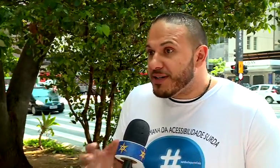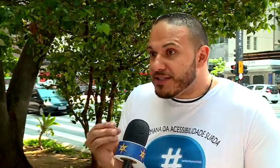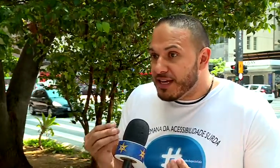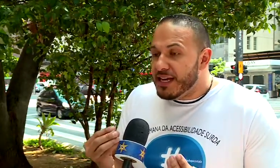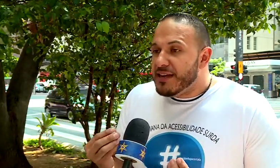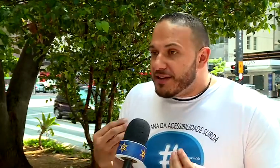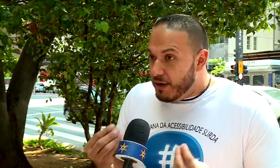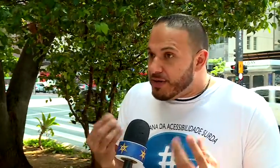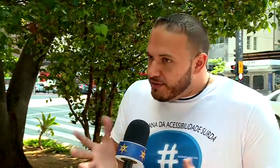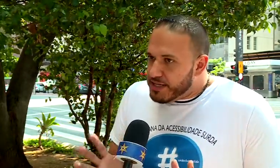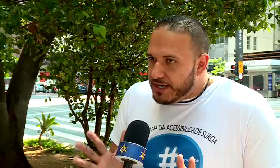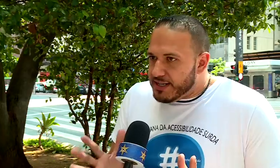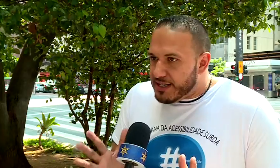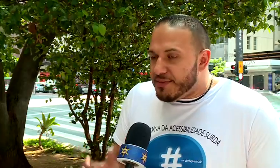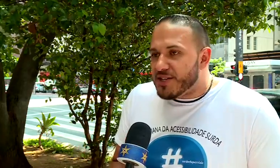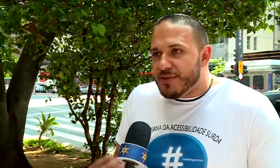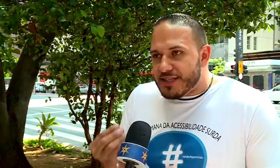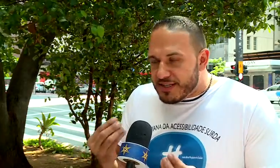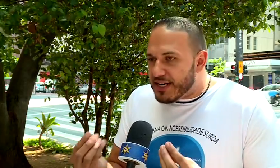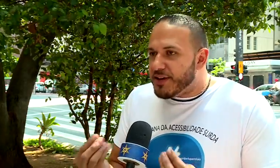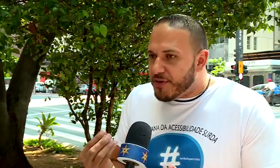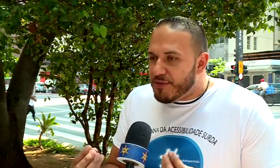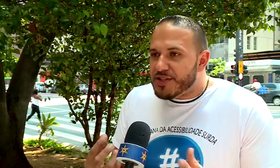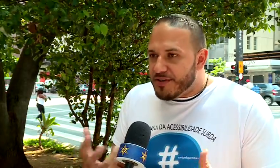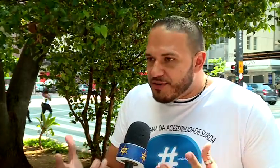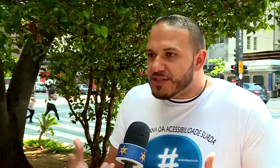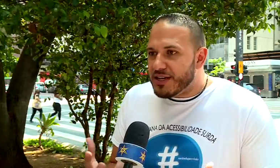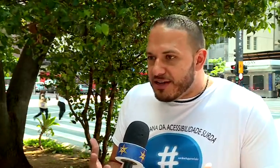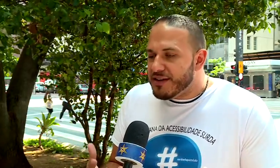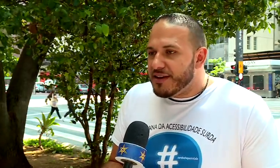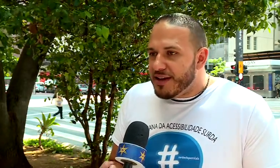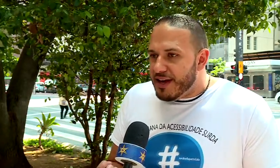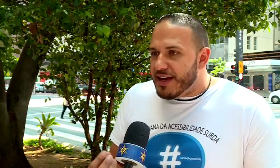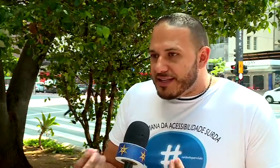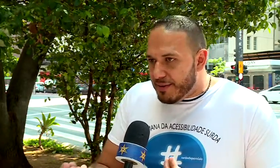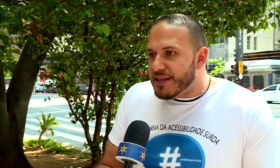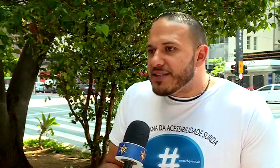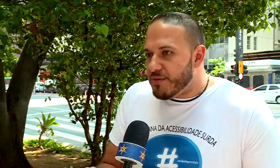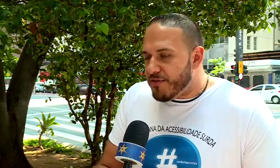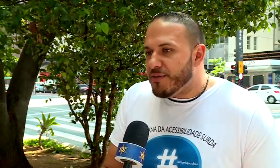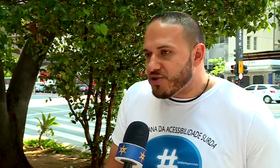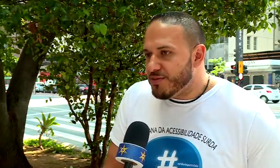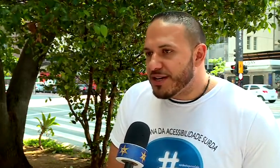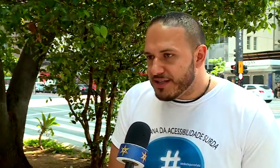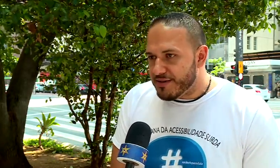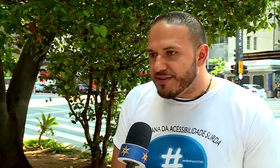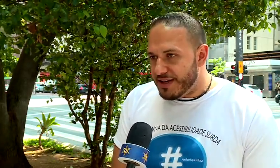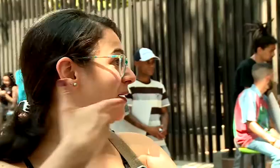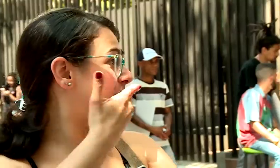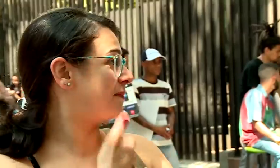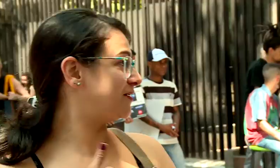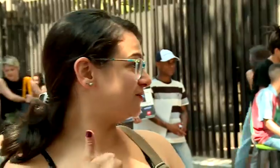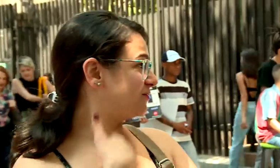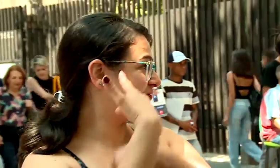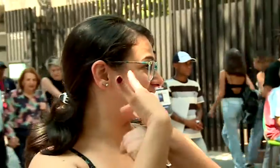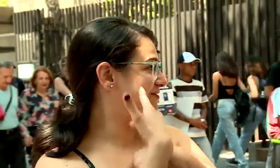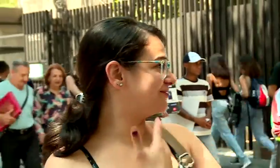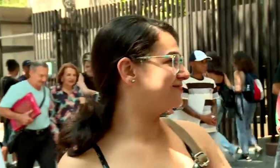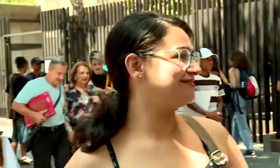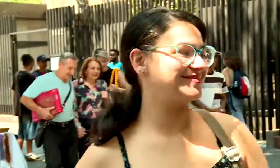mímicas, não língua de sinais exatamente, mas de certa forma você vai conseguir estabelecer uma forma de comunicação com ele. Para Aliciare, ter